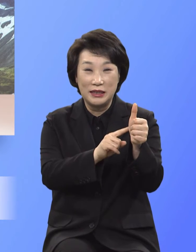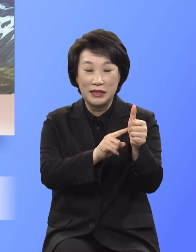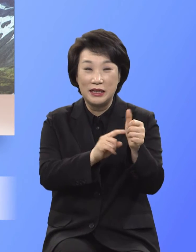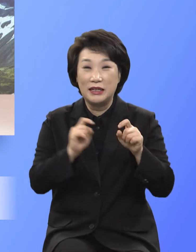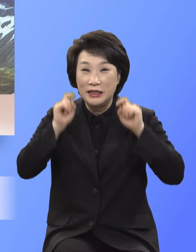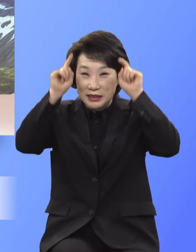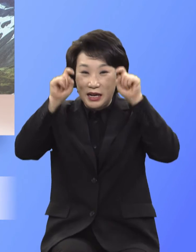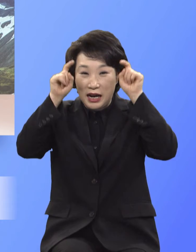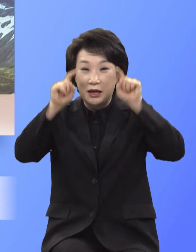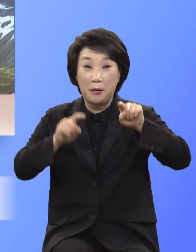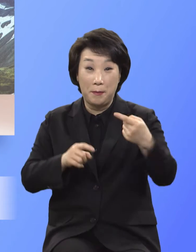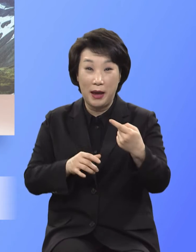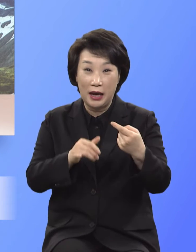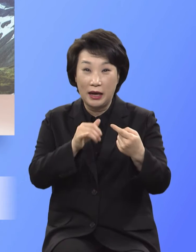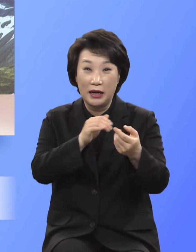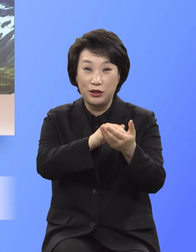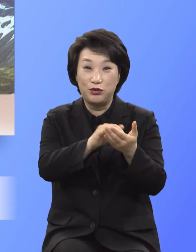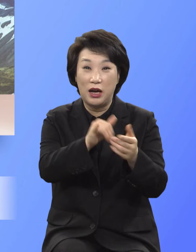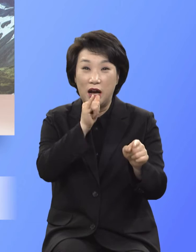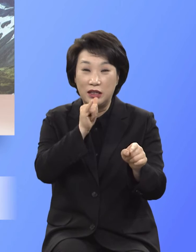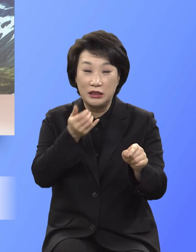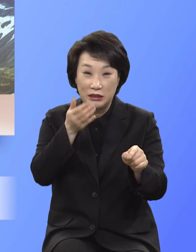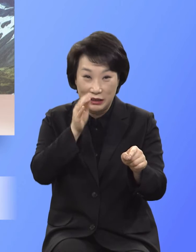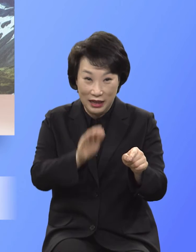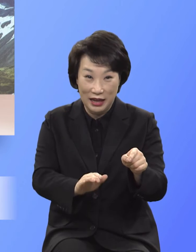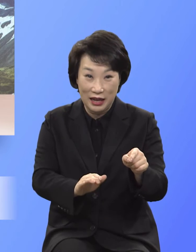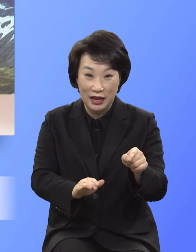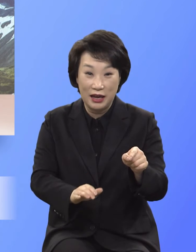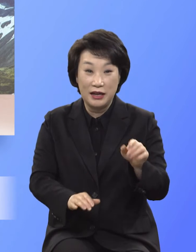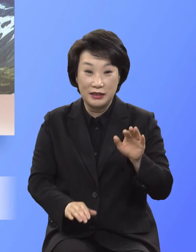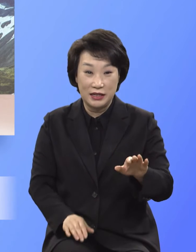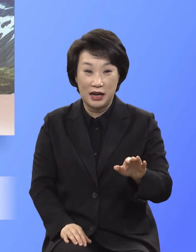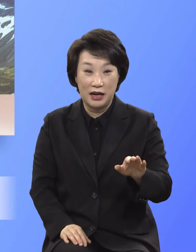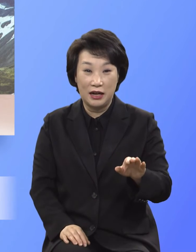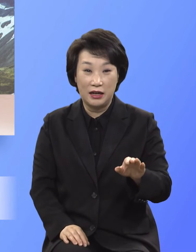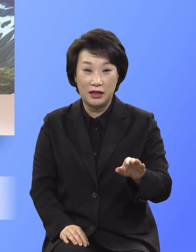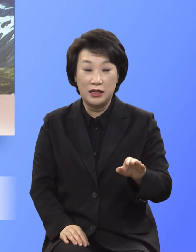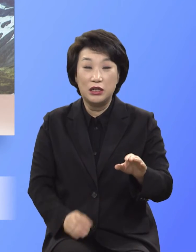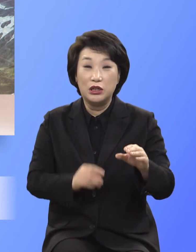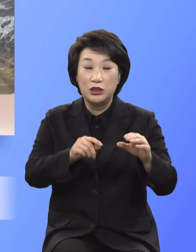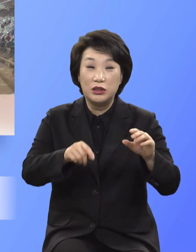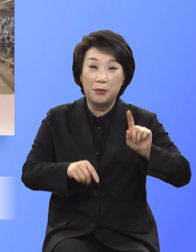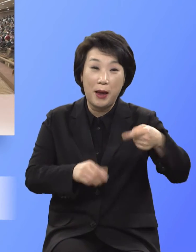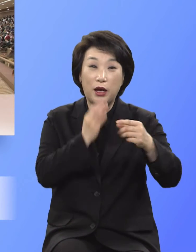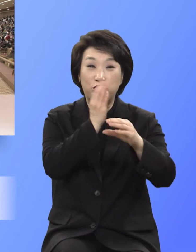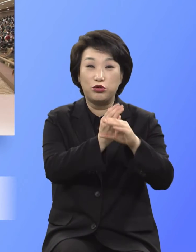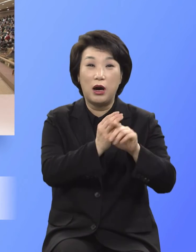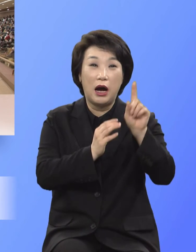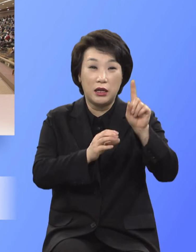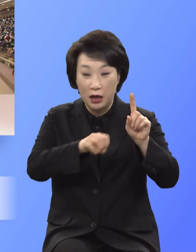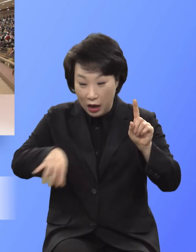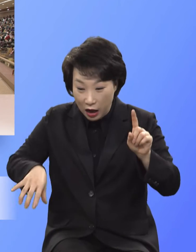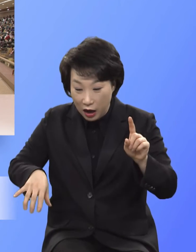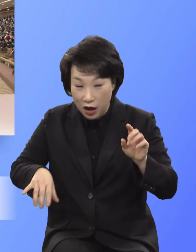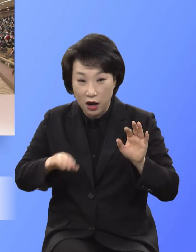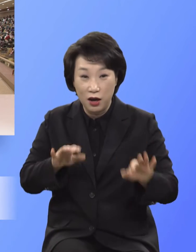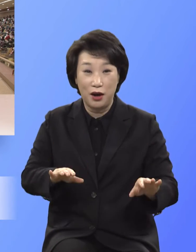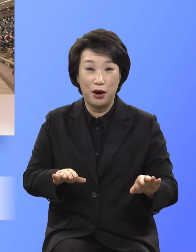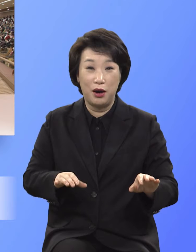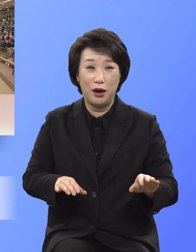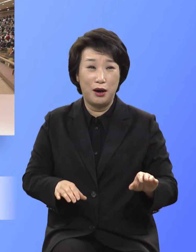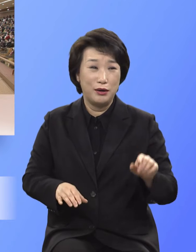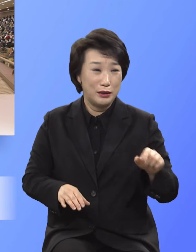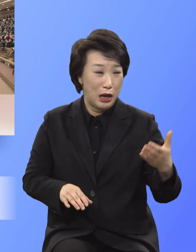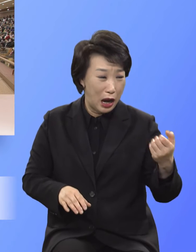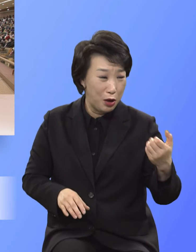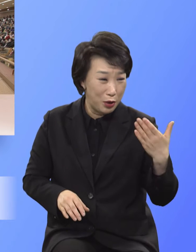양 100마리가 있는데 그 중에 하나를 잃으면